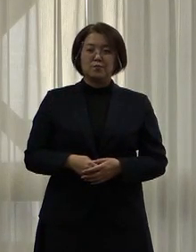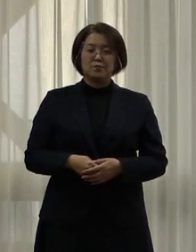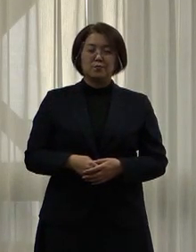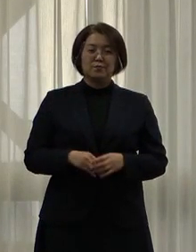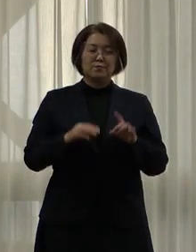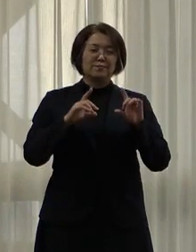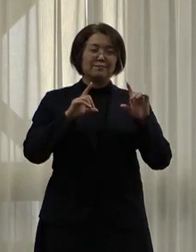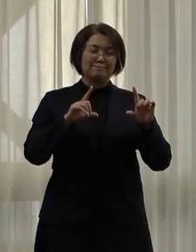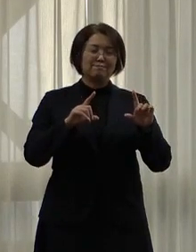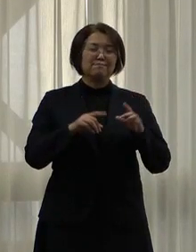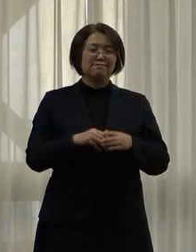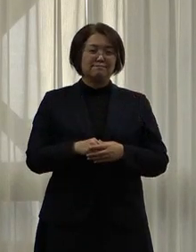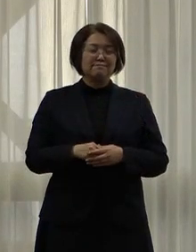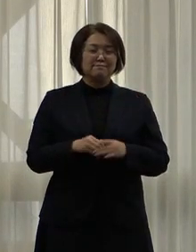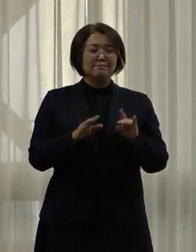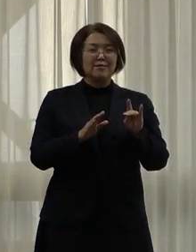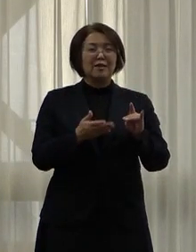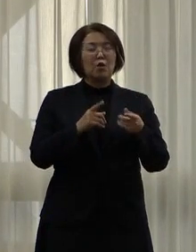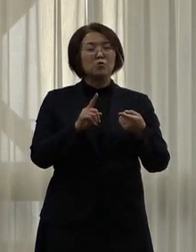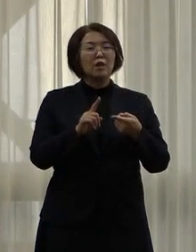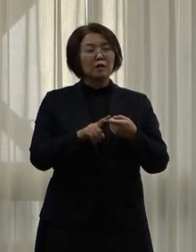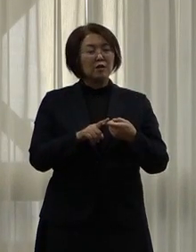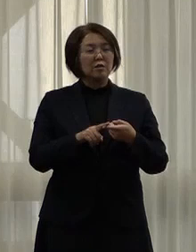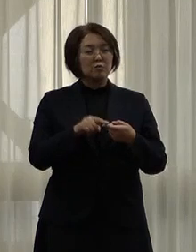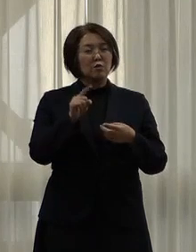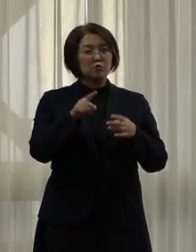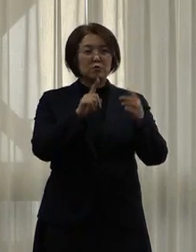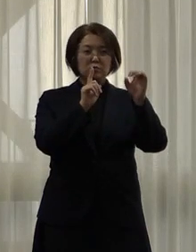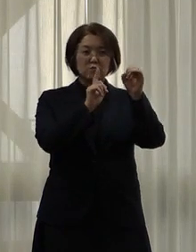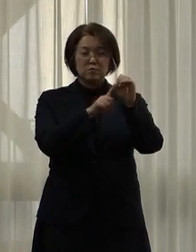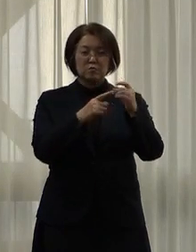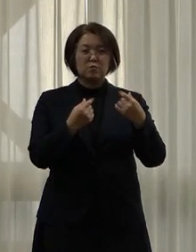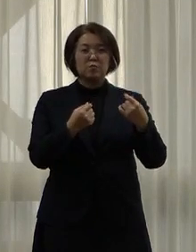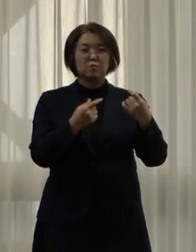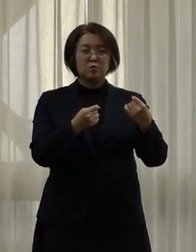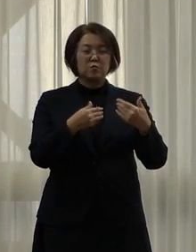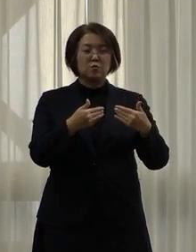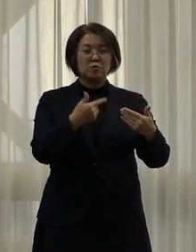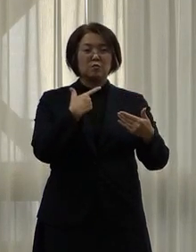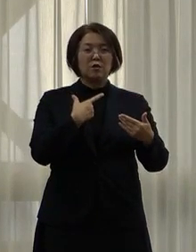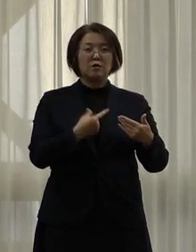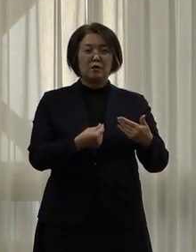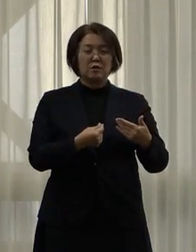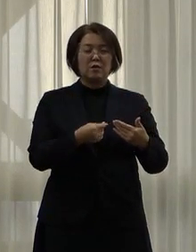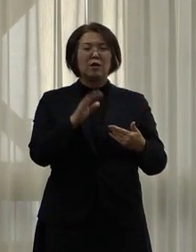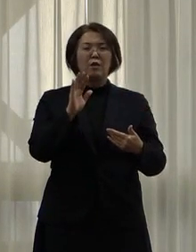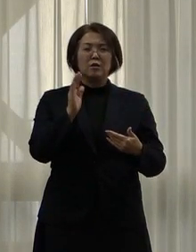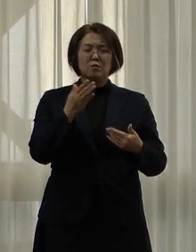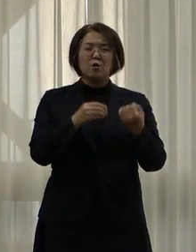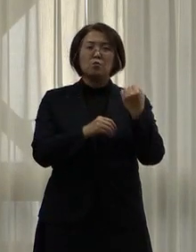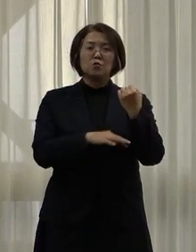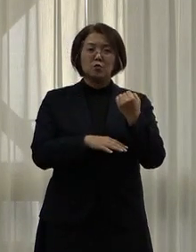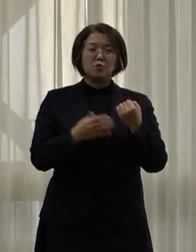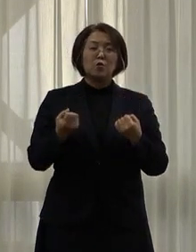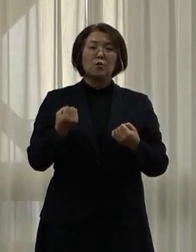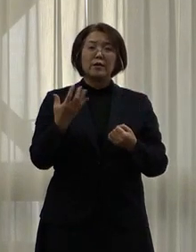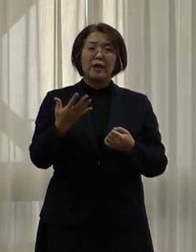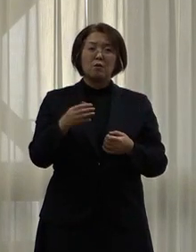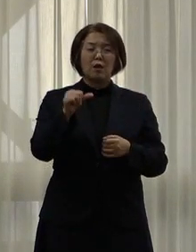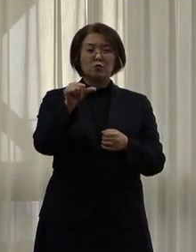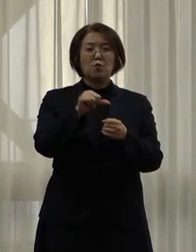どのように見てらっしゃいますか。 そうですね、基本的にはそこを目指してはいきたいと考えています。ただもともとは令和5年